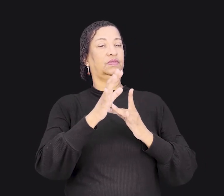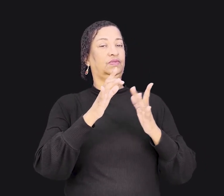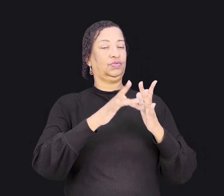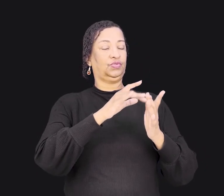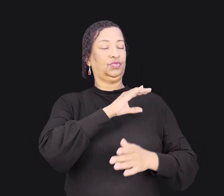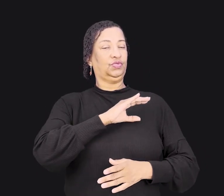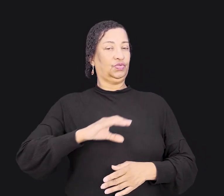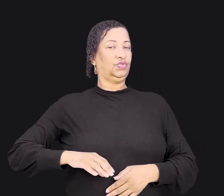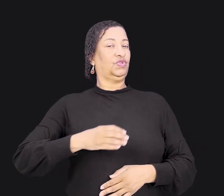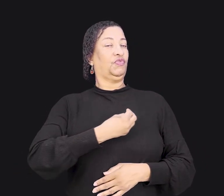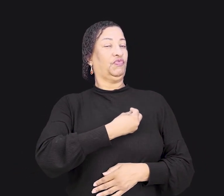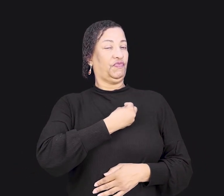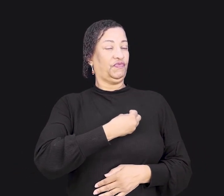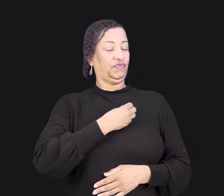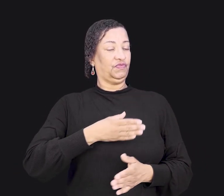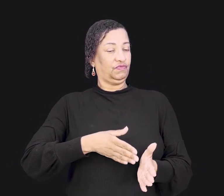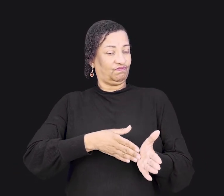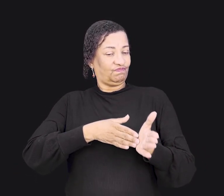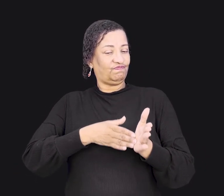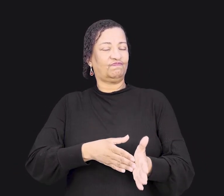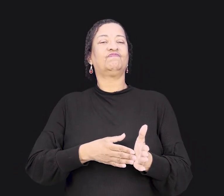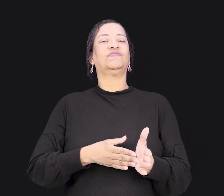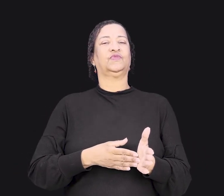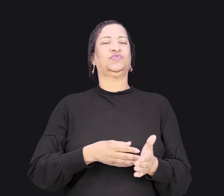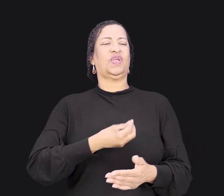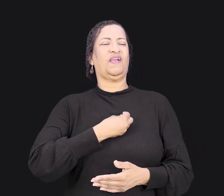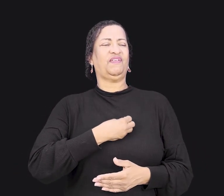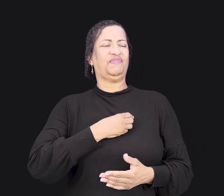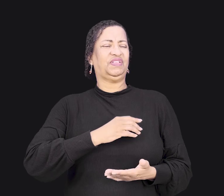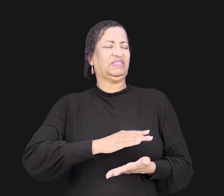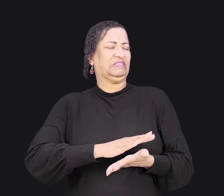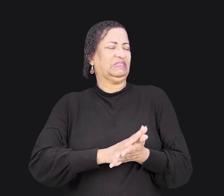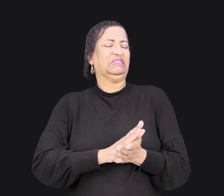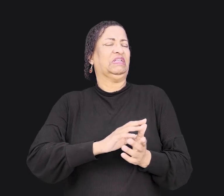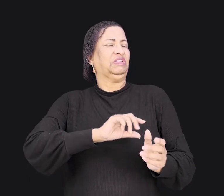ressurreto, restaurando vidas despedaçadas. Mas se essas